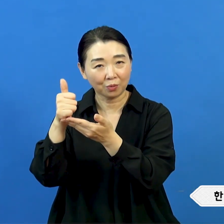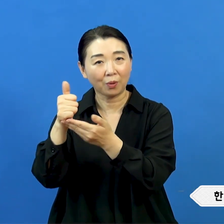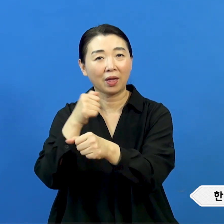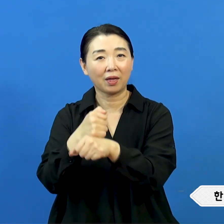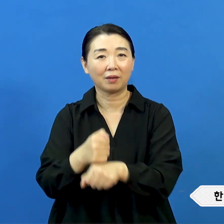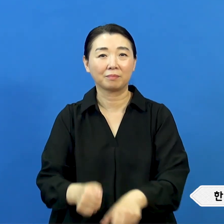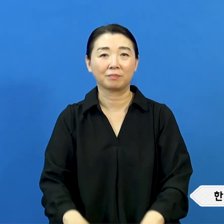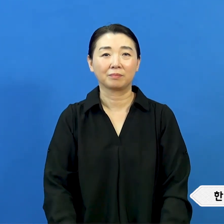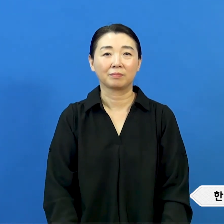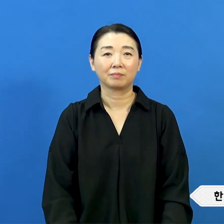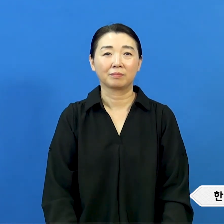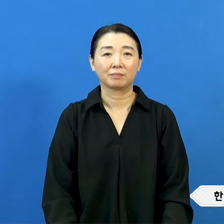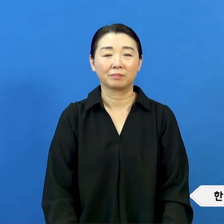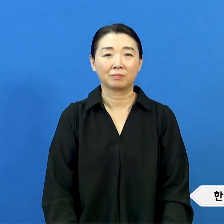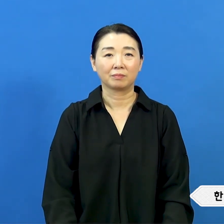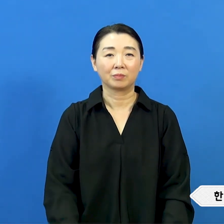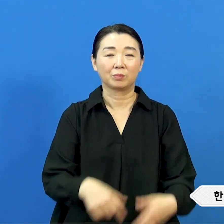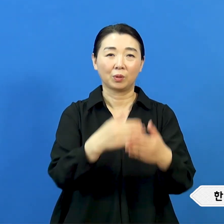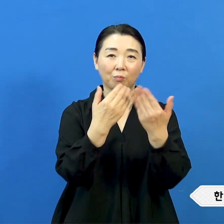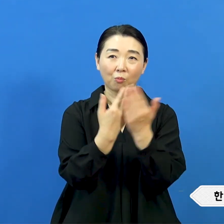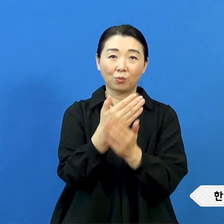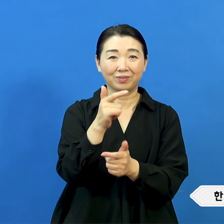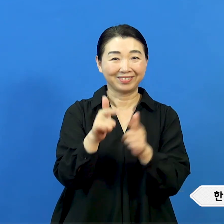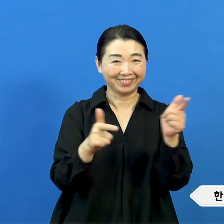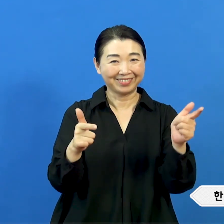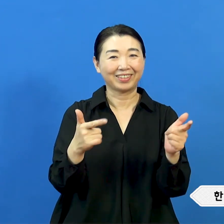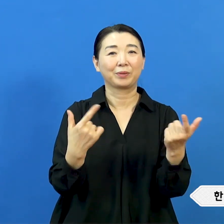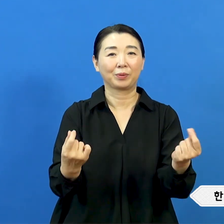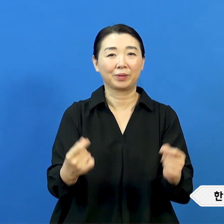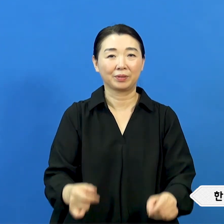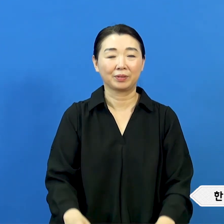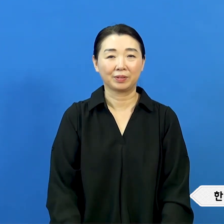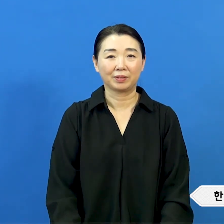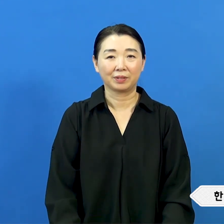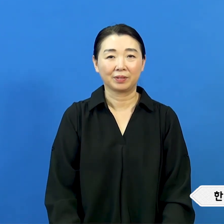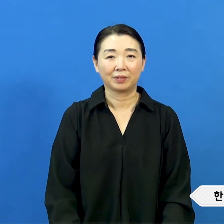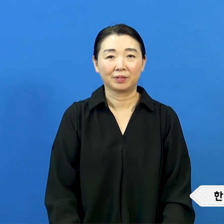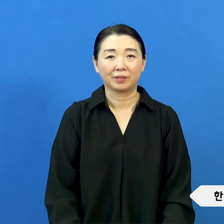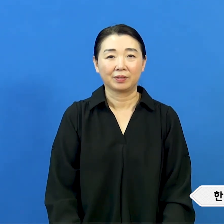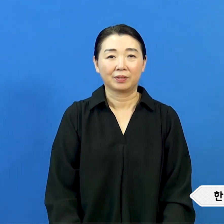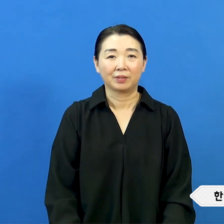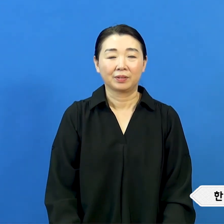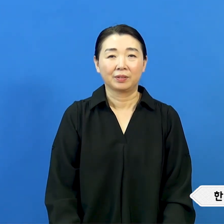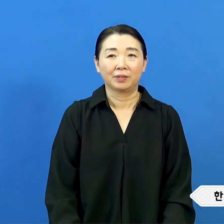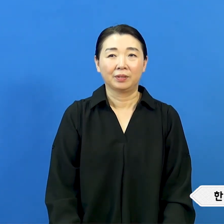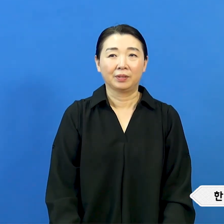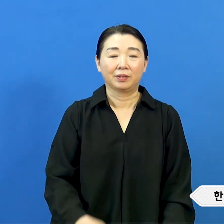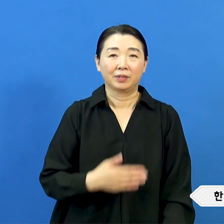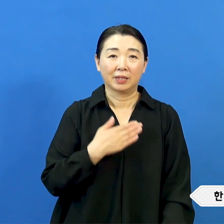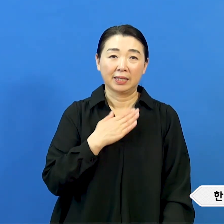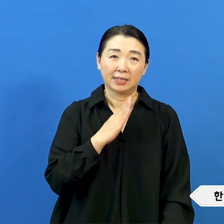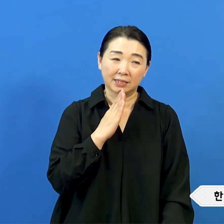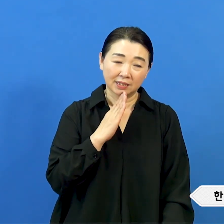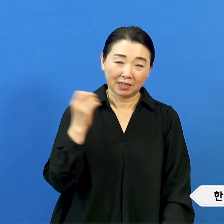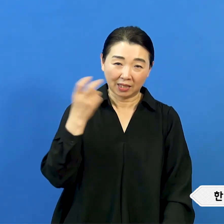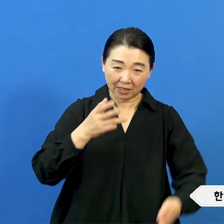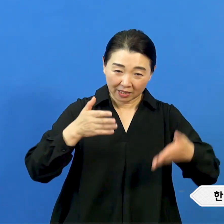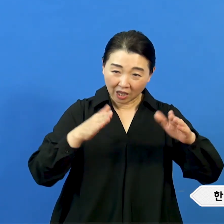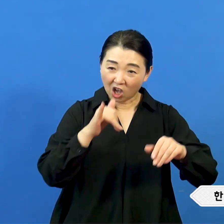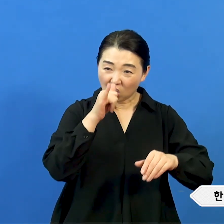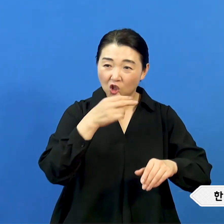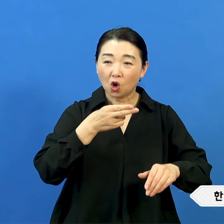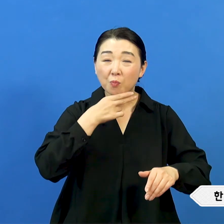것이죠. 모든 것이 다 마찬가지입니다. 그래서 내가 진짜로 중생했냐 안